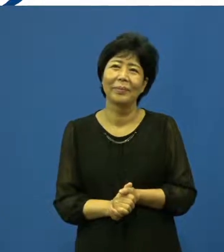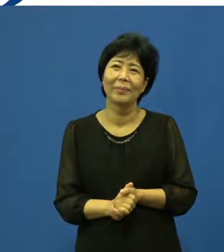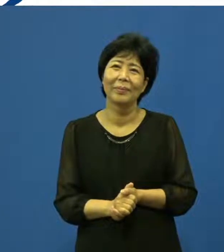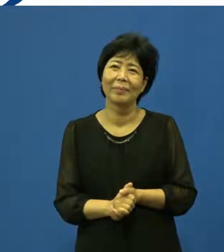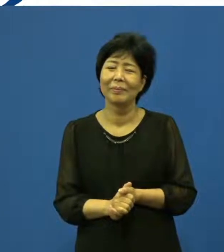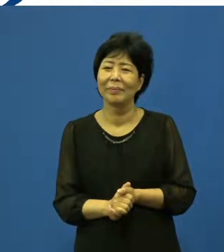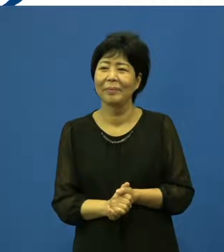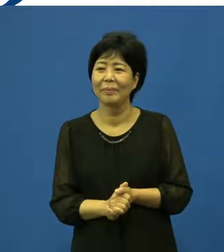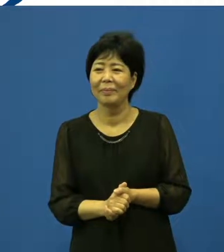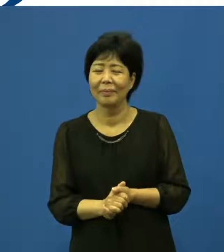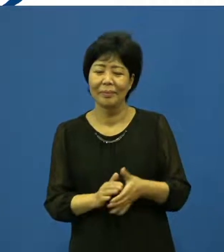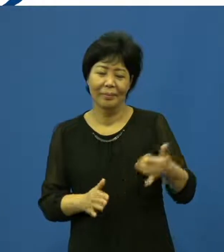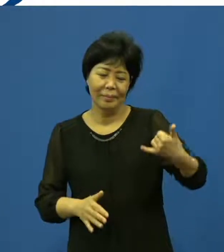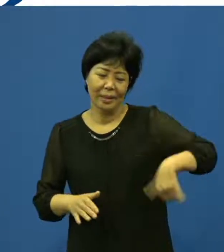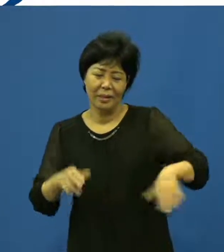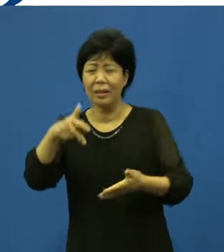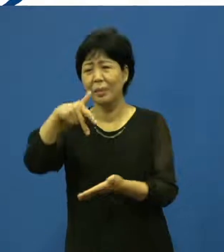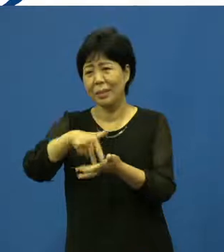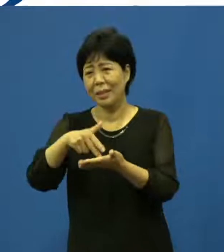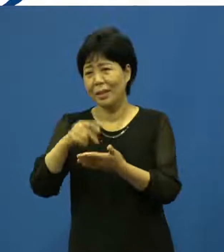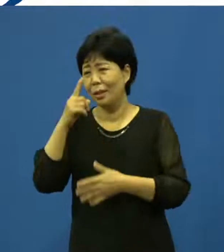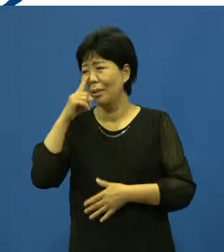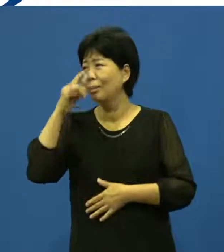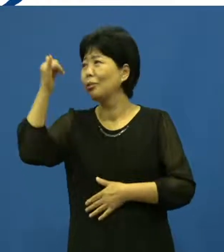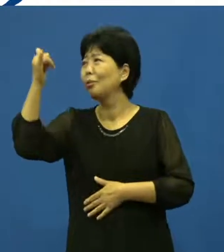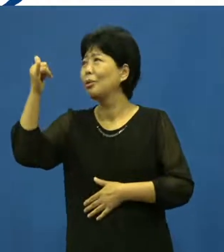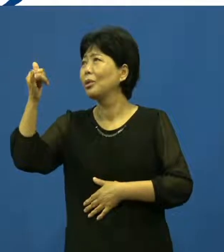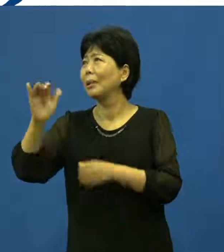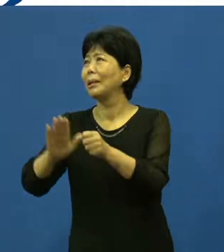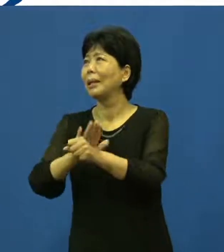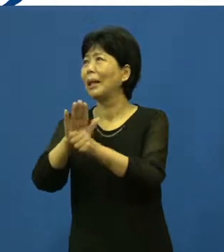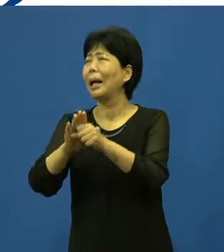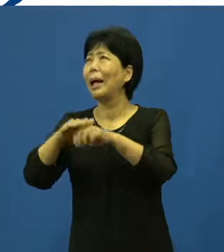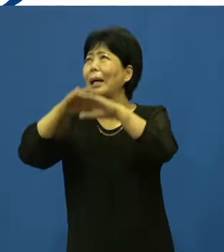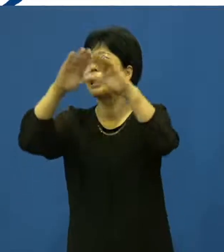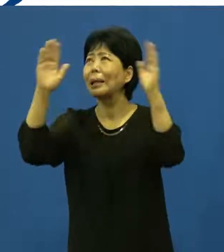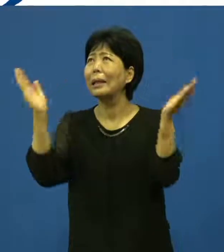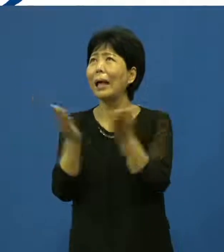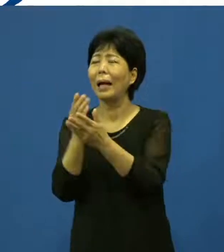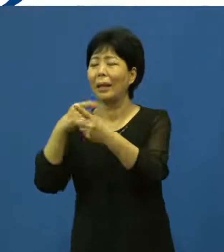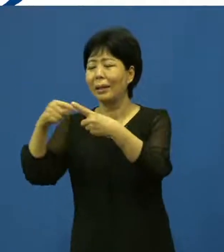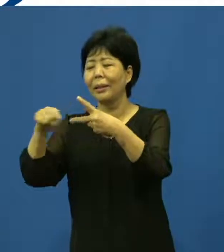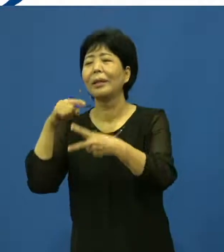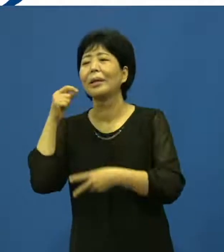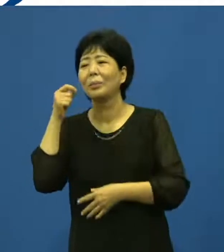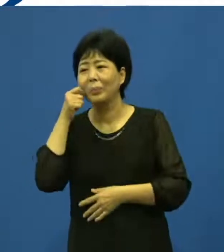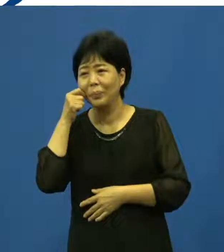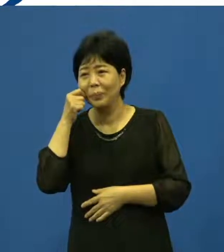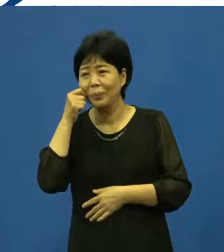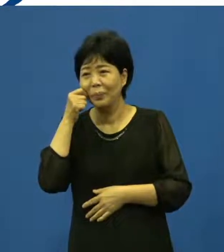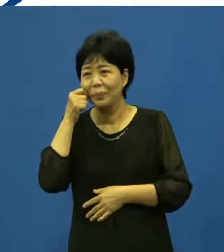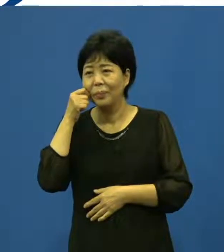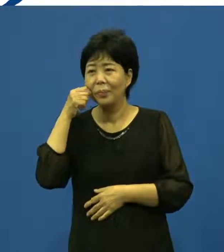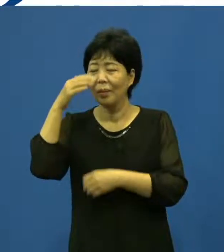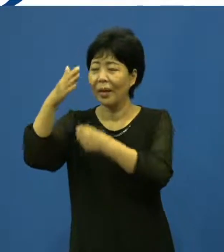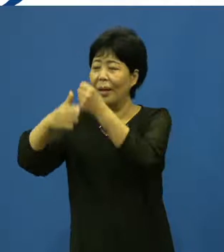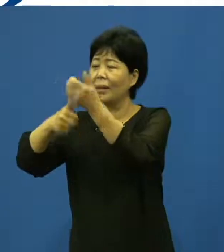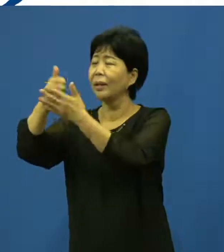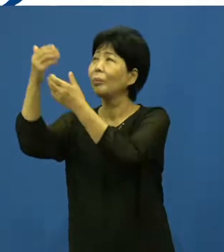알 길이 없습니다. 그러니까 하나님의 은혜는 말할 것도 없는 것이죠. 부모의 은혜와 하나님의